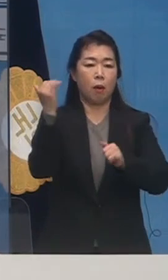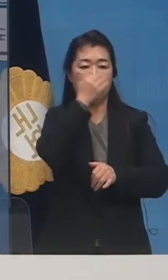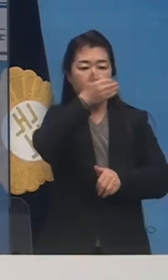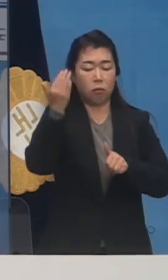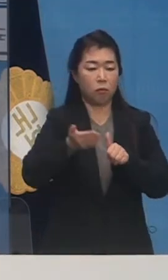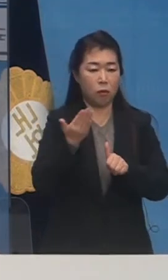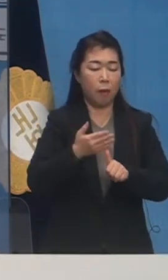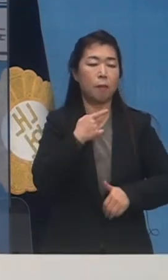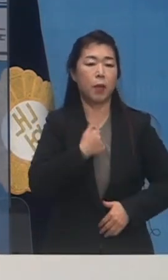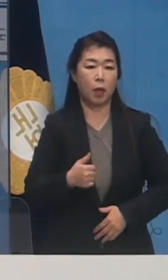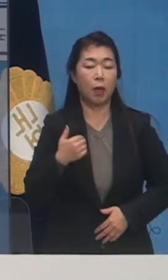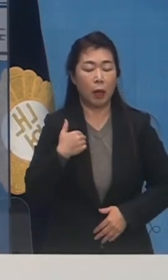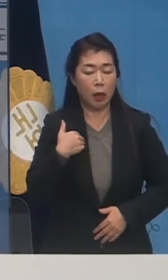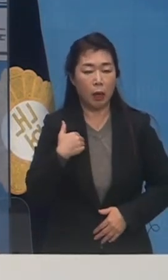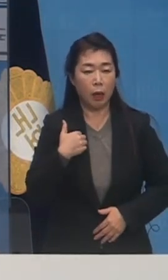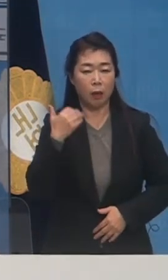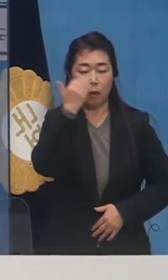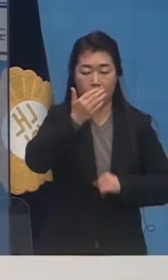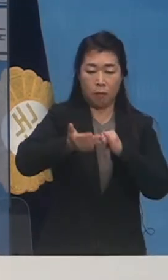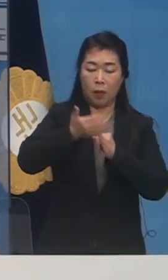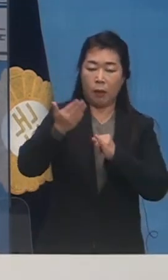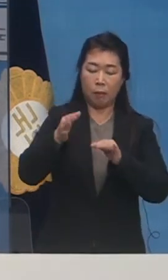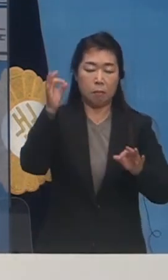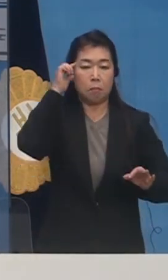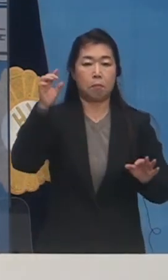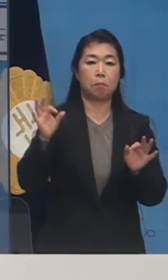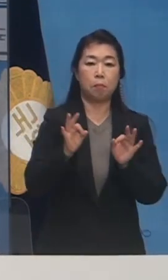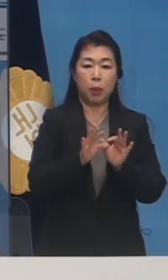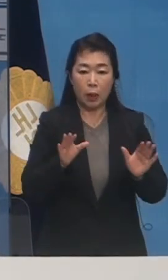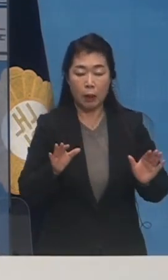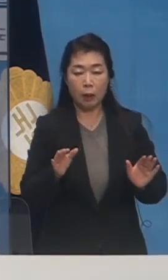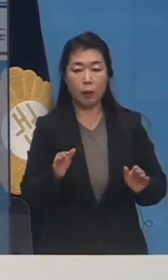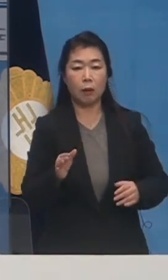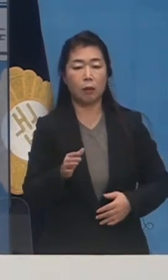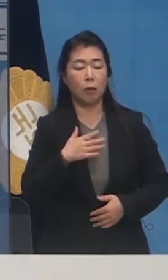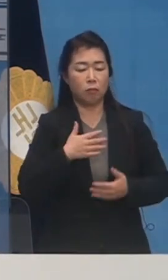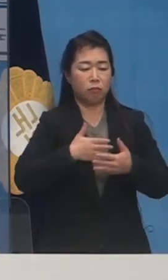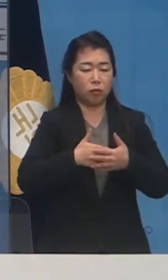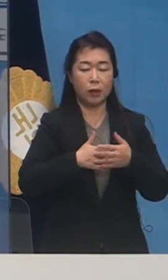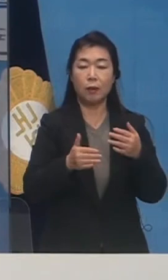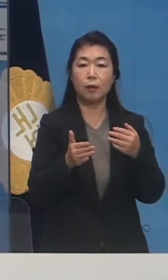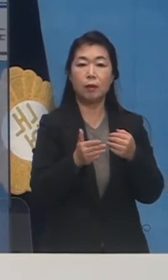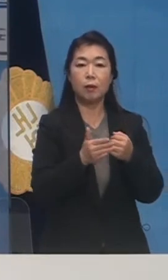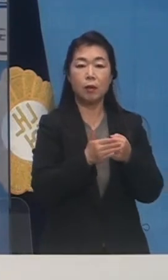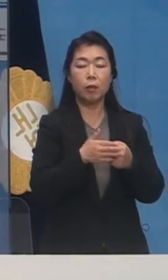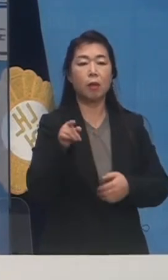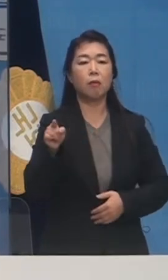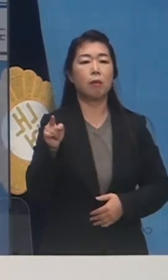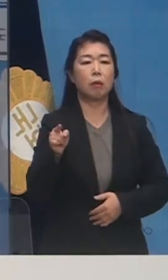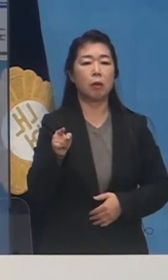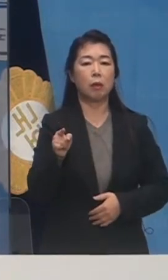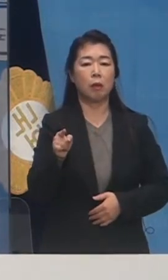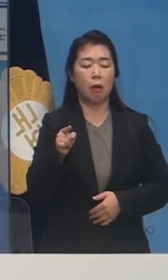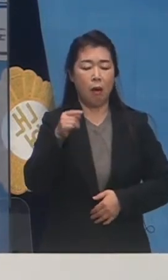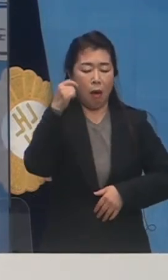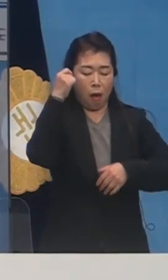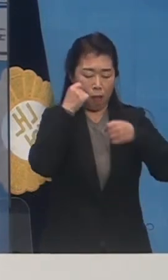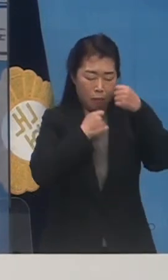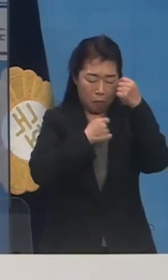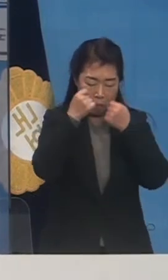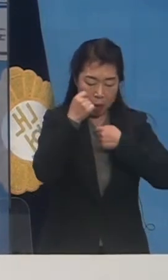성추행을 당했습니다. 처음에는 너무 당황스럽고 두려워 그 자리에서